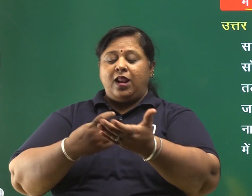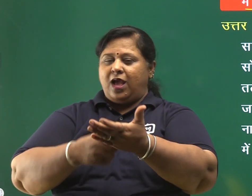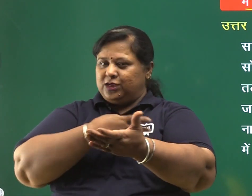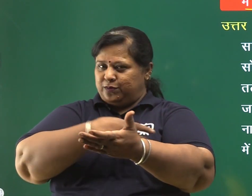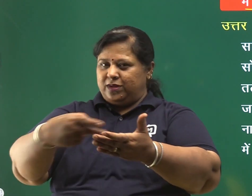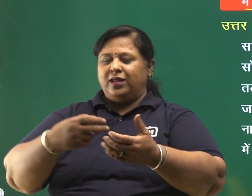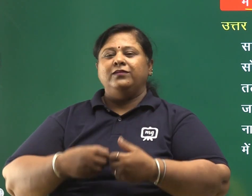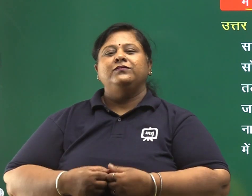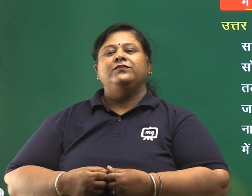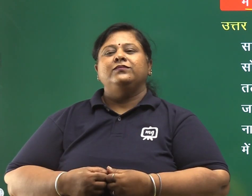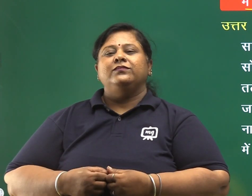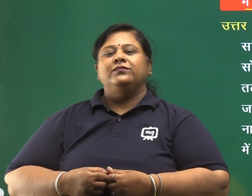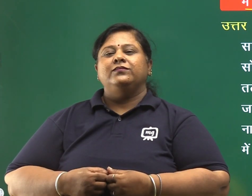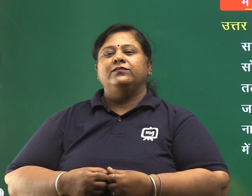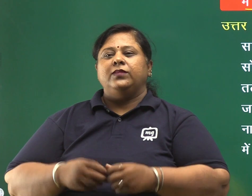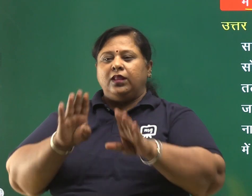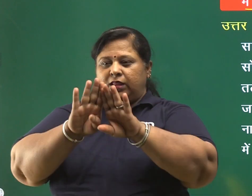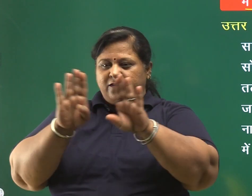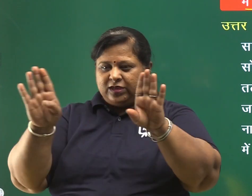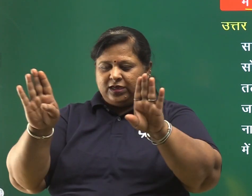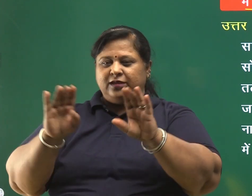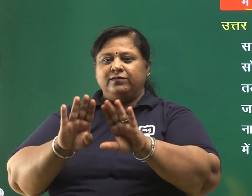ने दरवाजे की